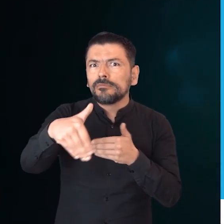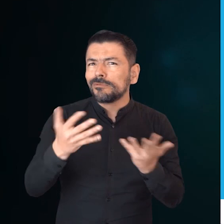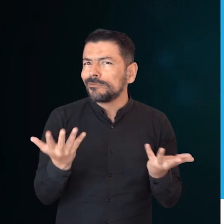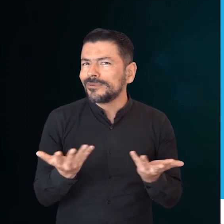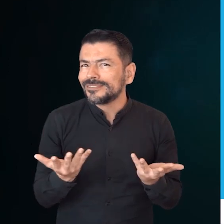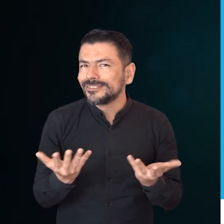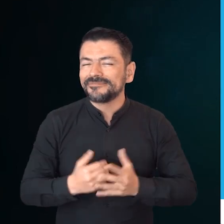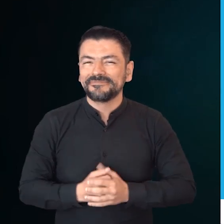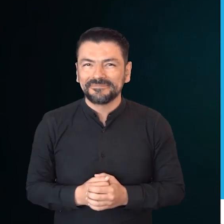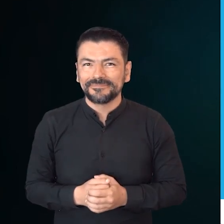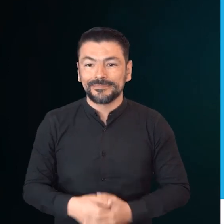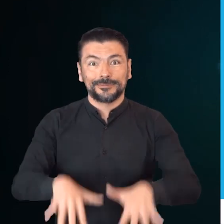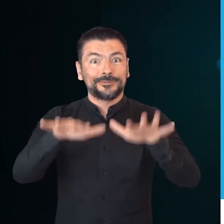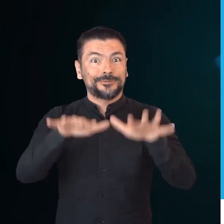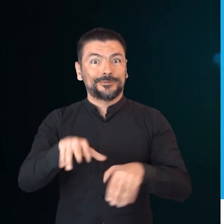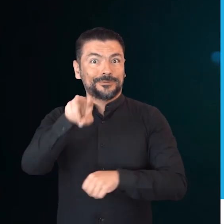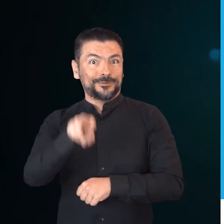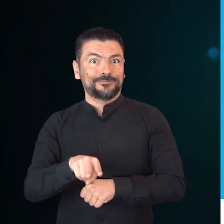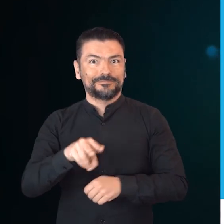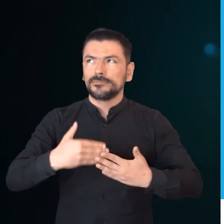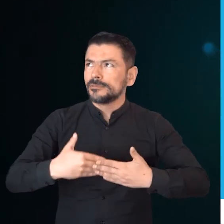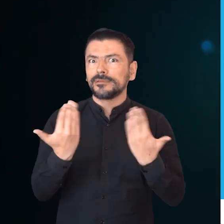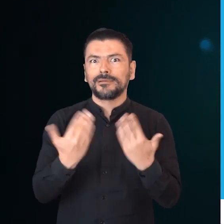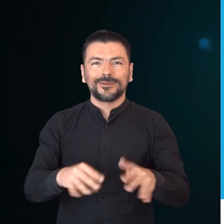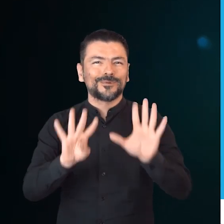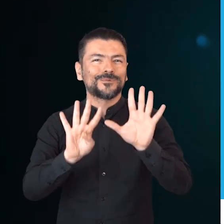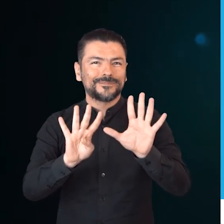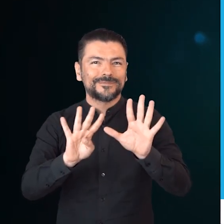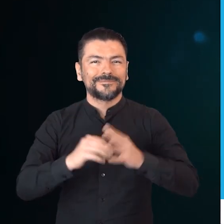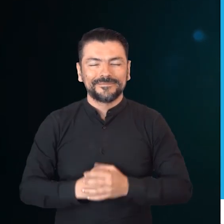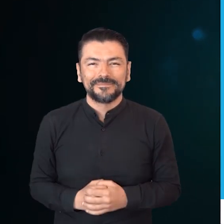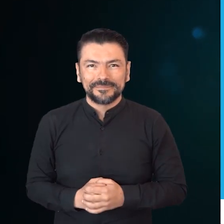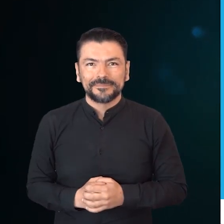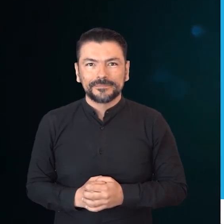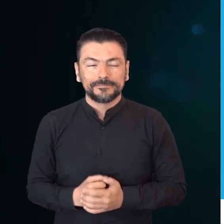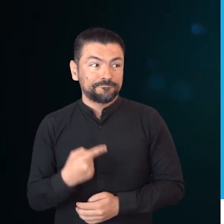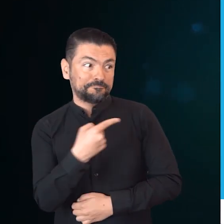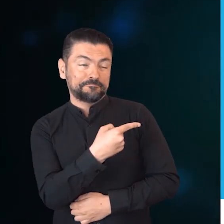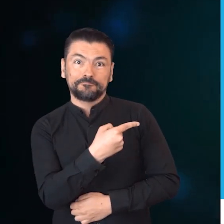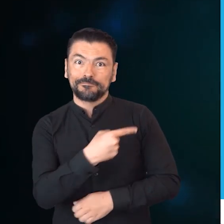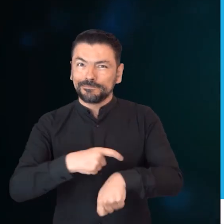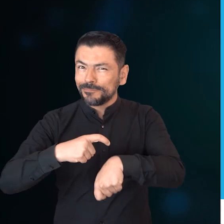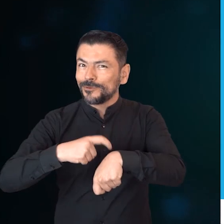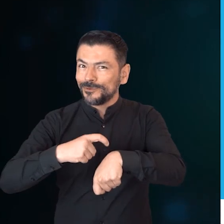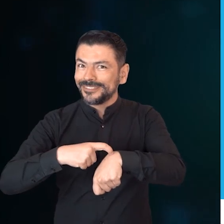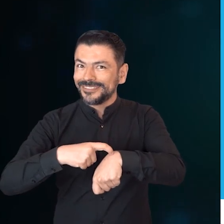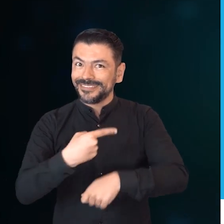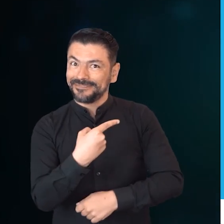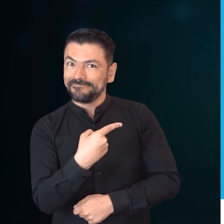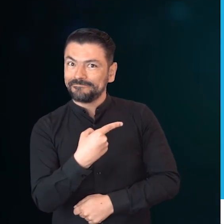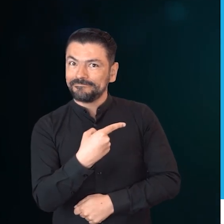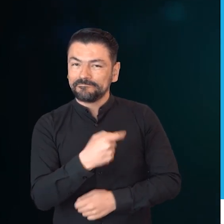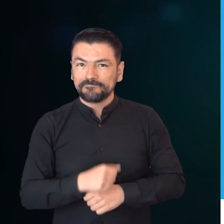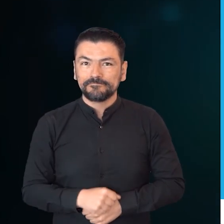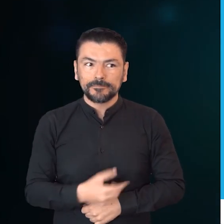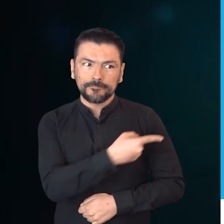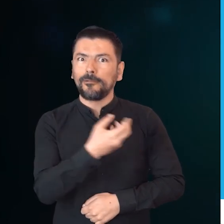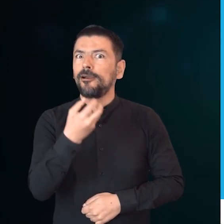2 p.m., Argentina, Uruguay, Brasil, Chile. Acceso a través de la plataforma Zoom. El evento